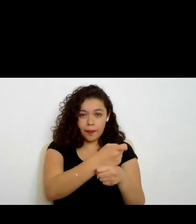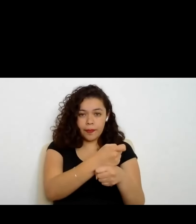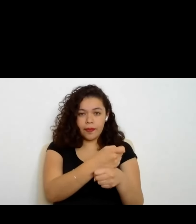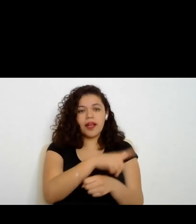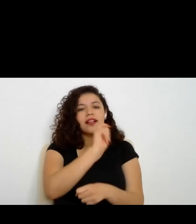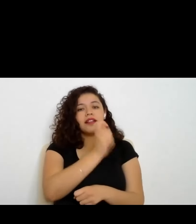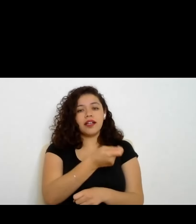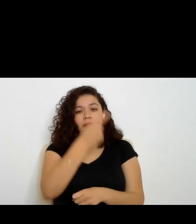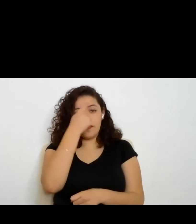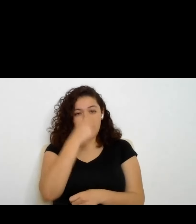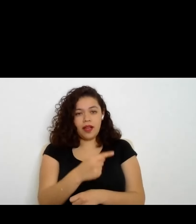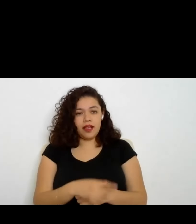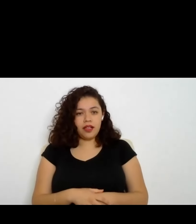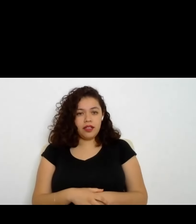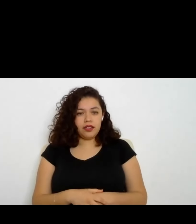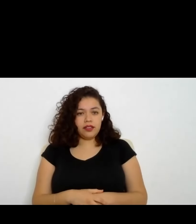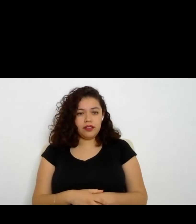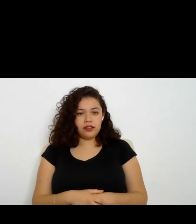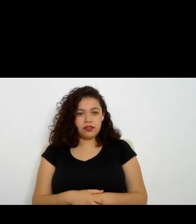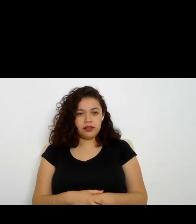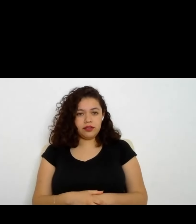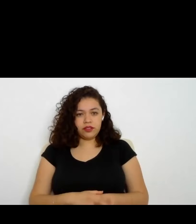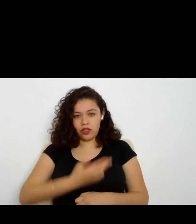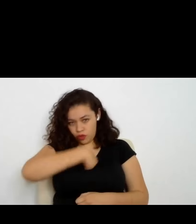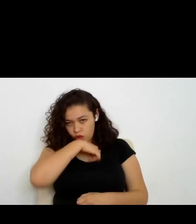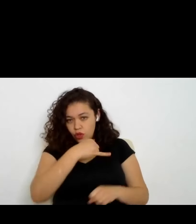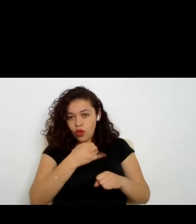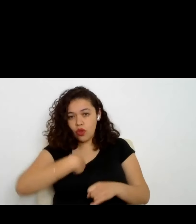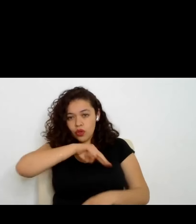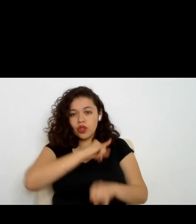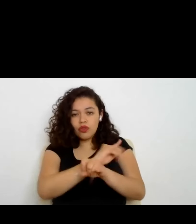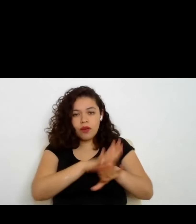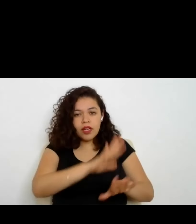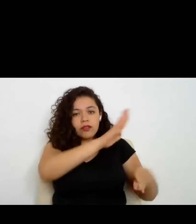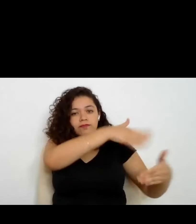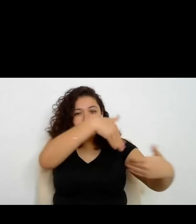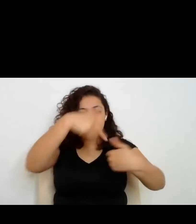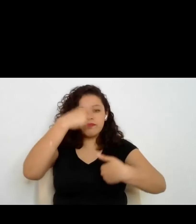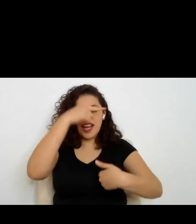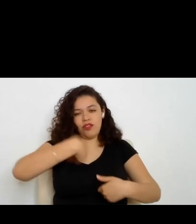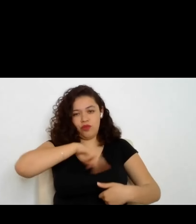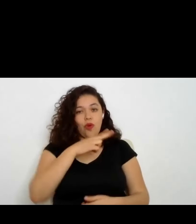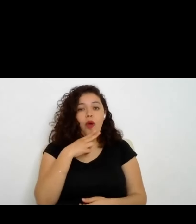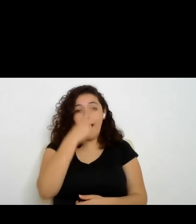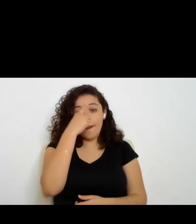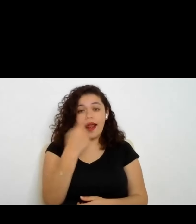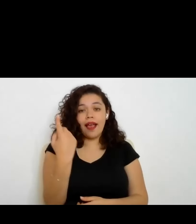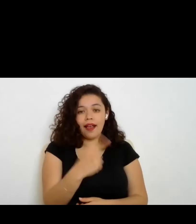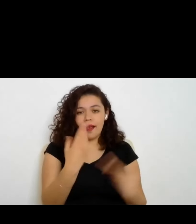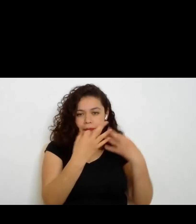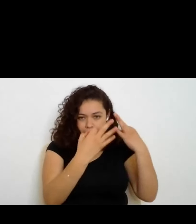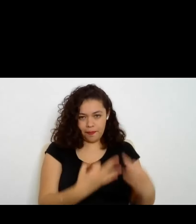aquellas para las cuales nosotros realmente estamos recabando los datos personales. Por ejemplo, en el